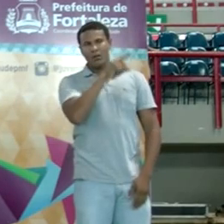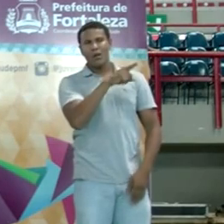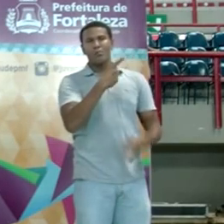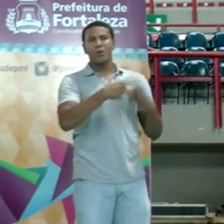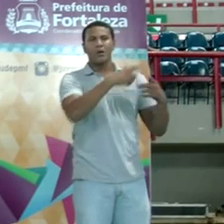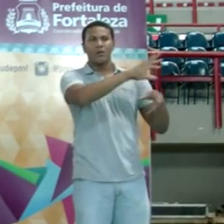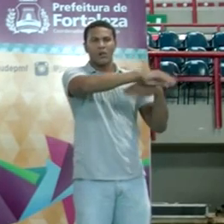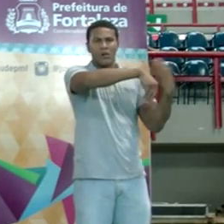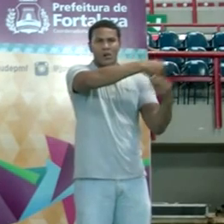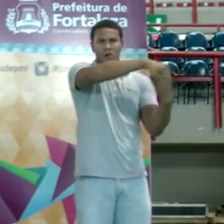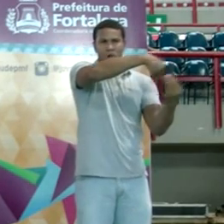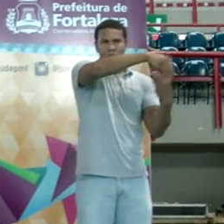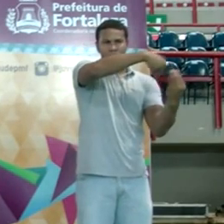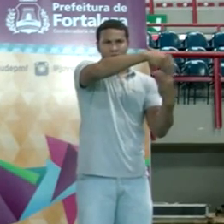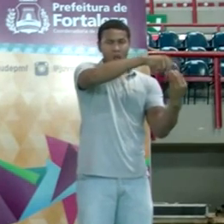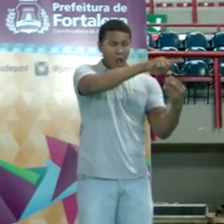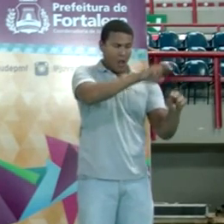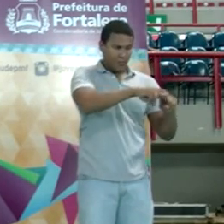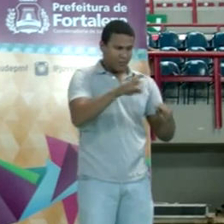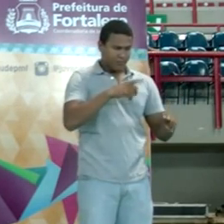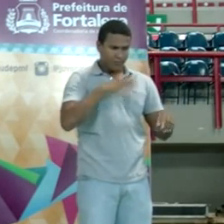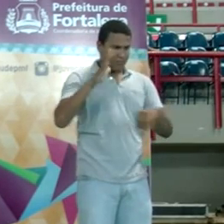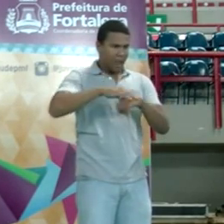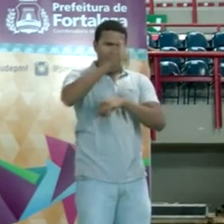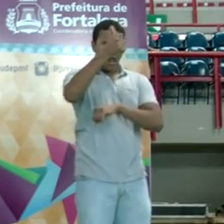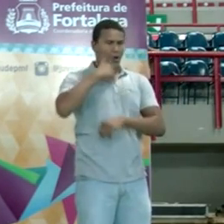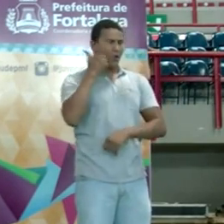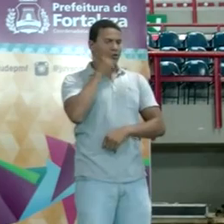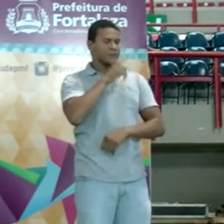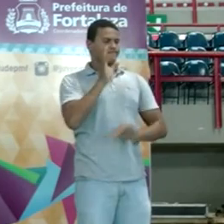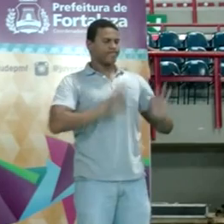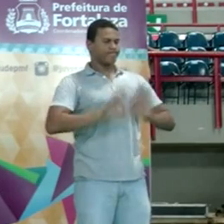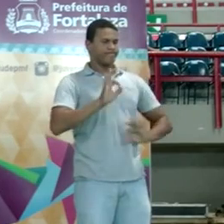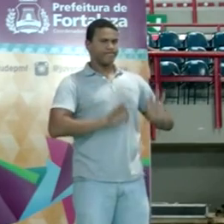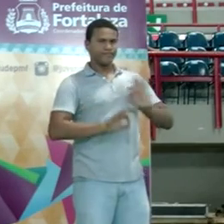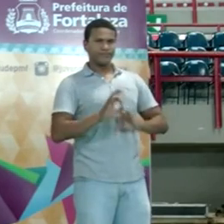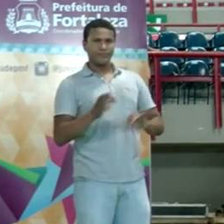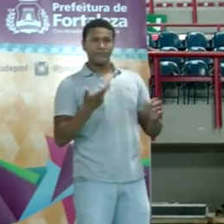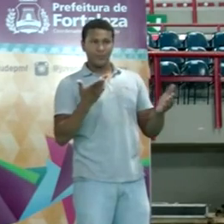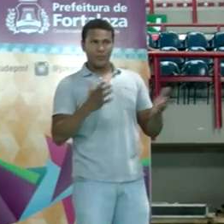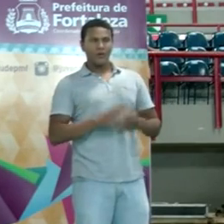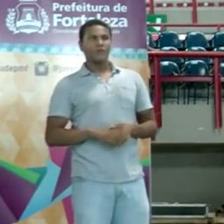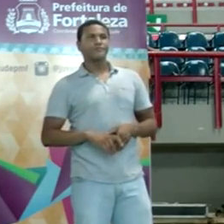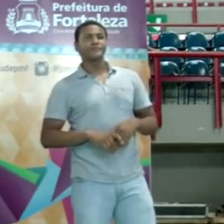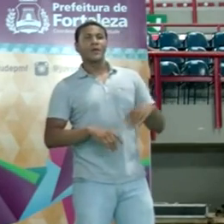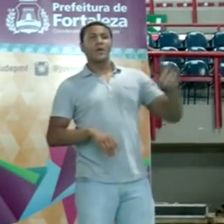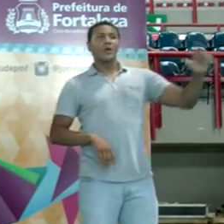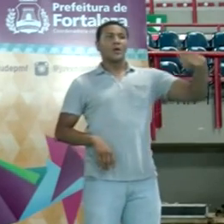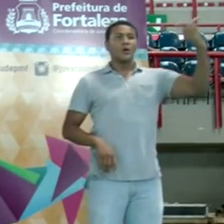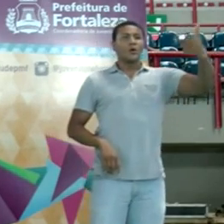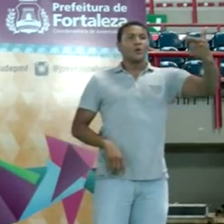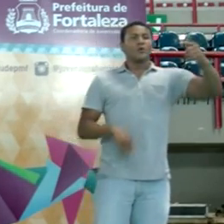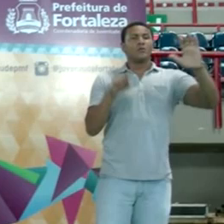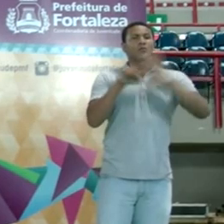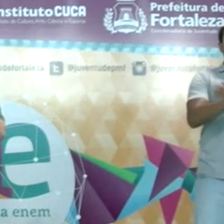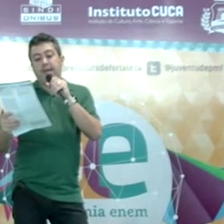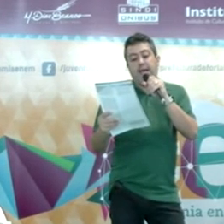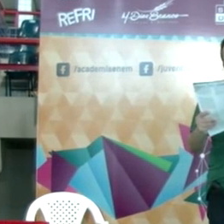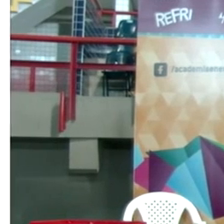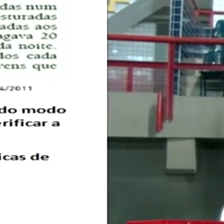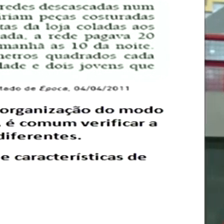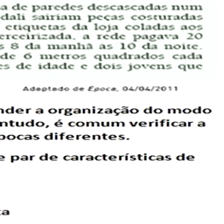mistura, melhor você está preparado. Na questão 2, ela vai mudar bastante a